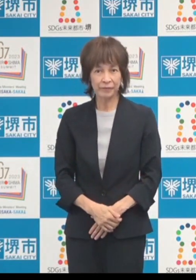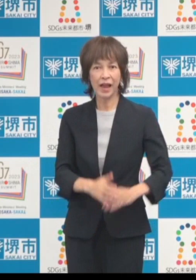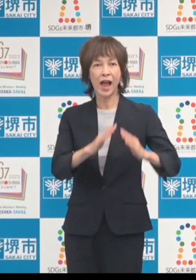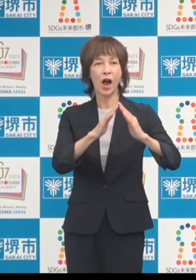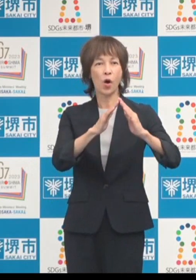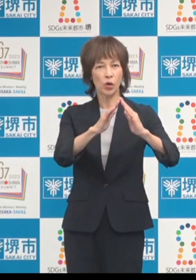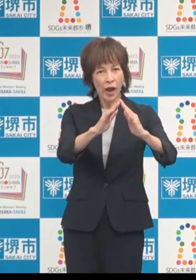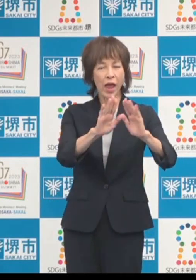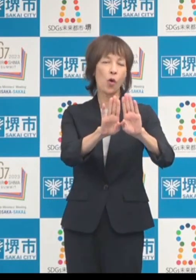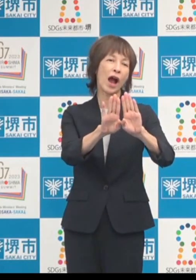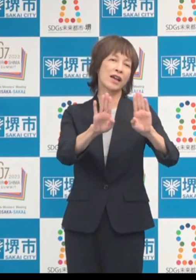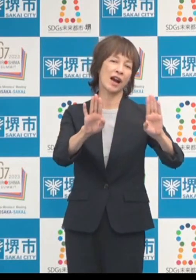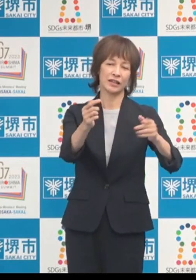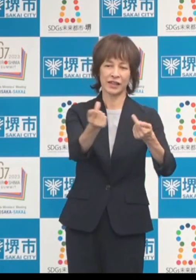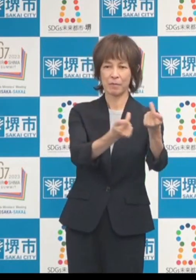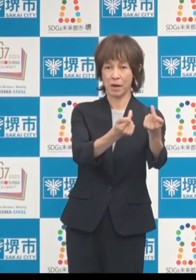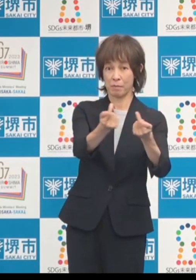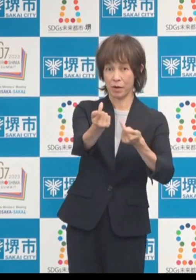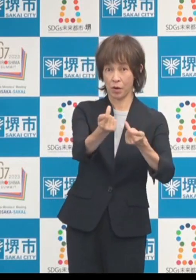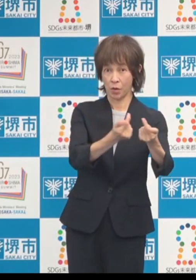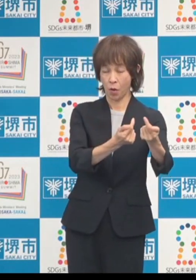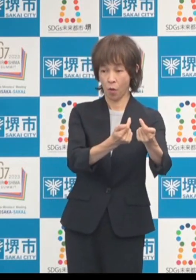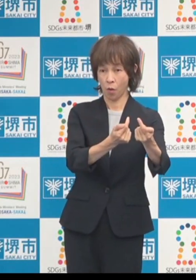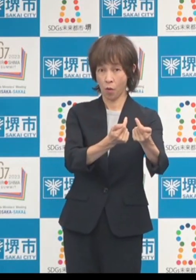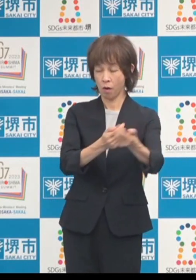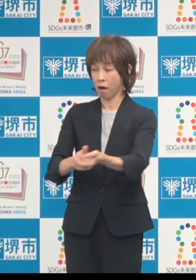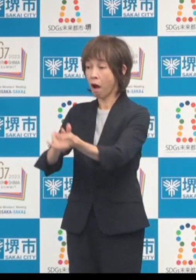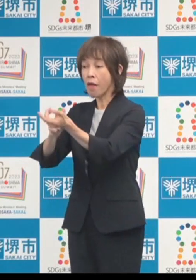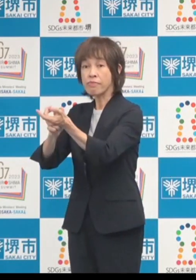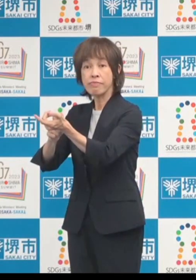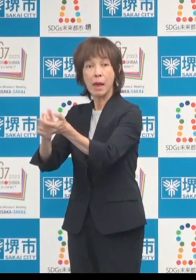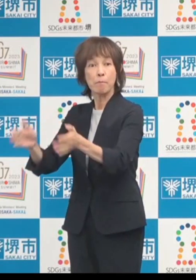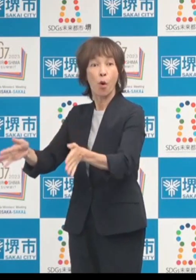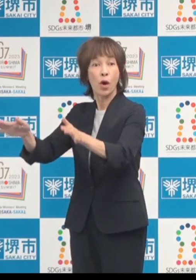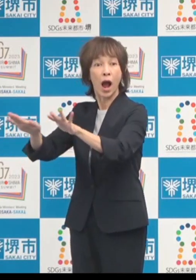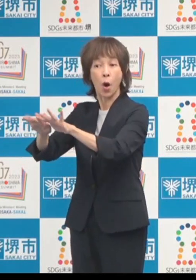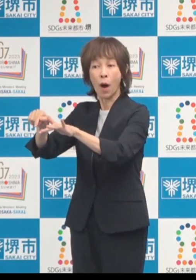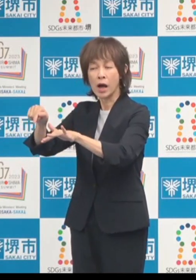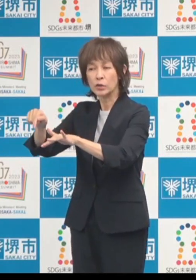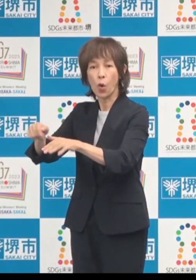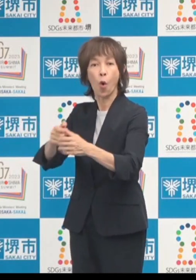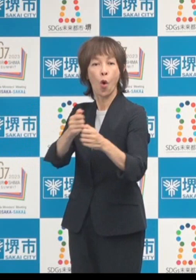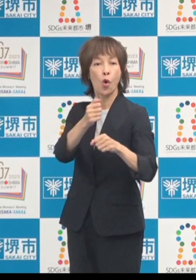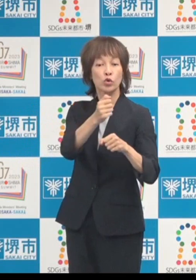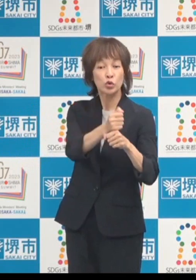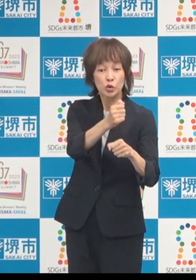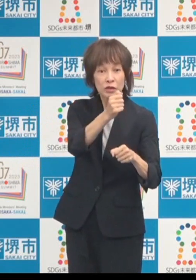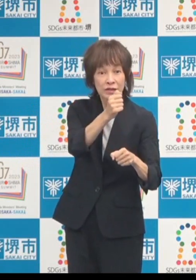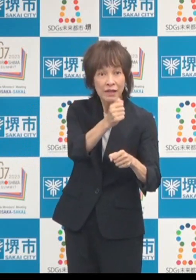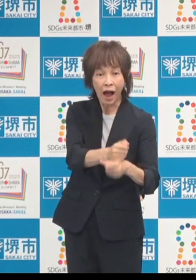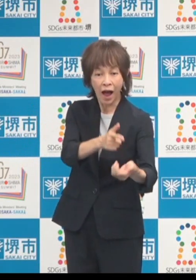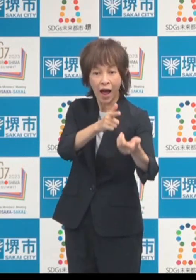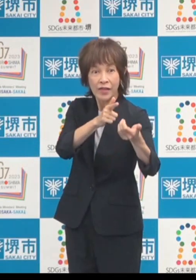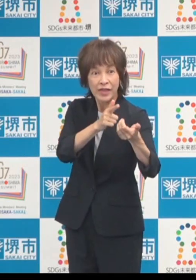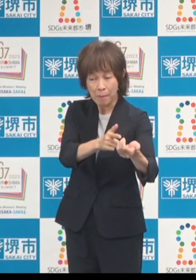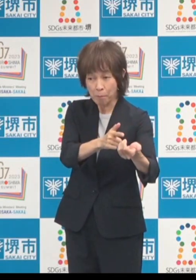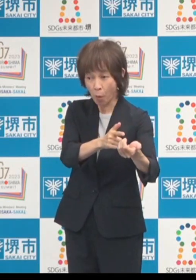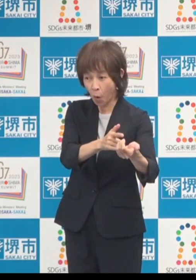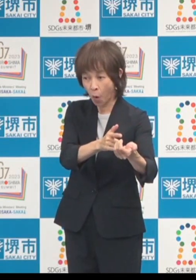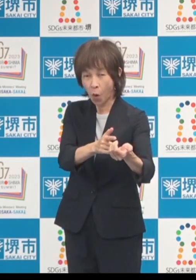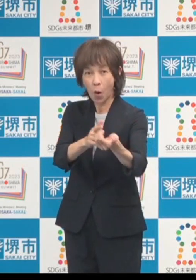してまいりたいと思います。鉄砲館はですね、そうやって作られた鉄砲をですね、数多